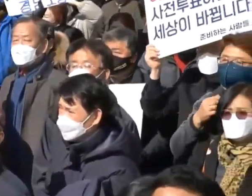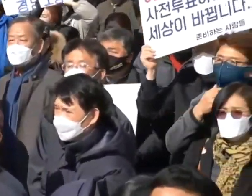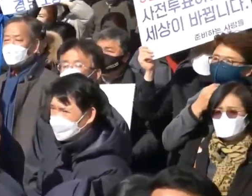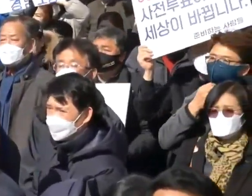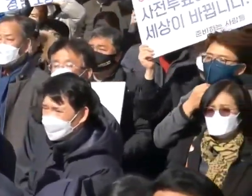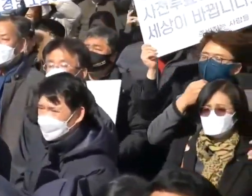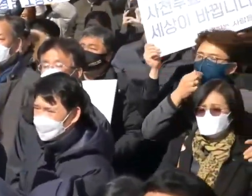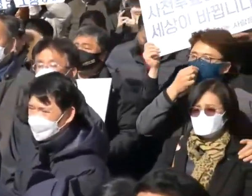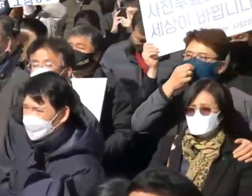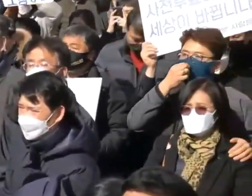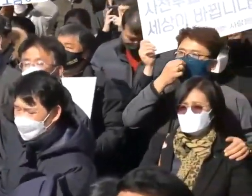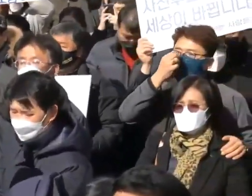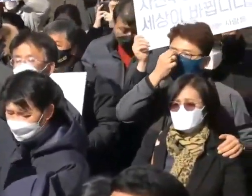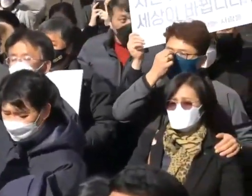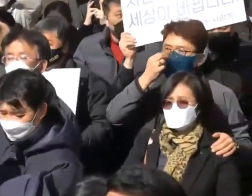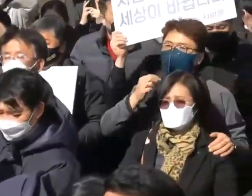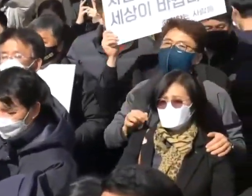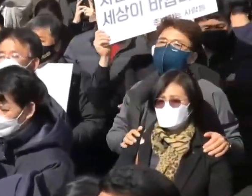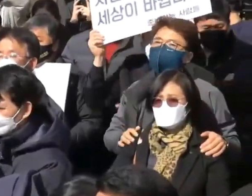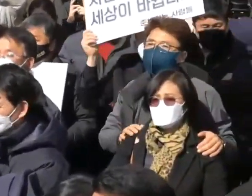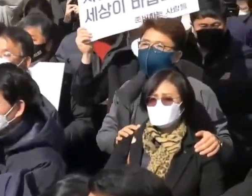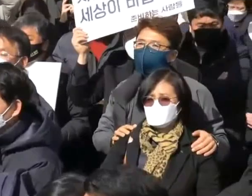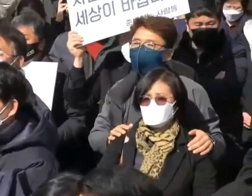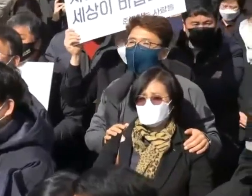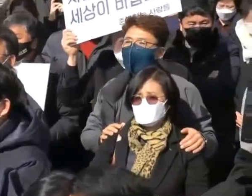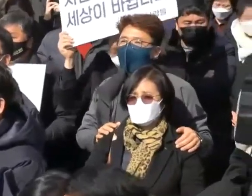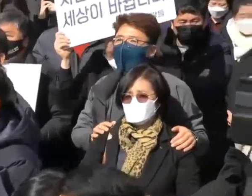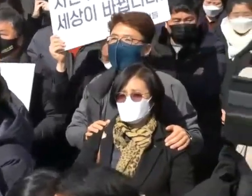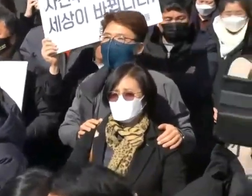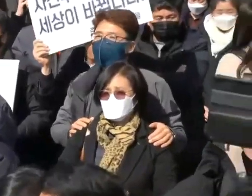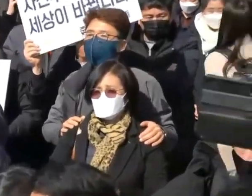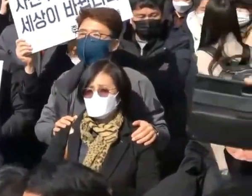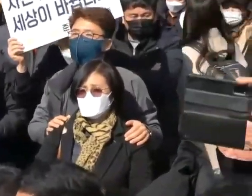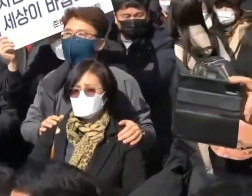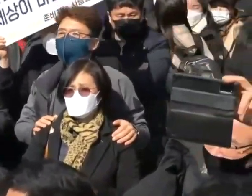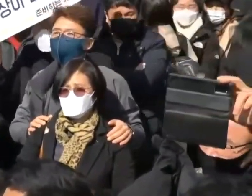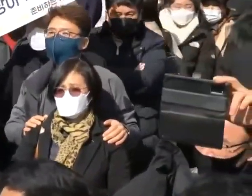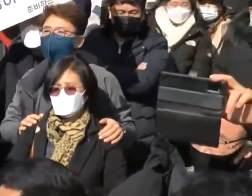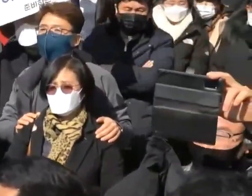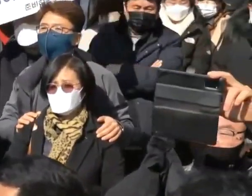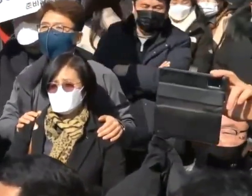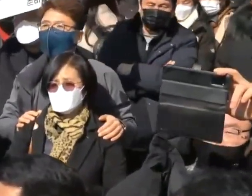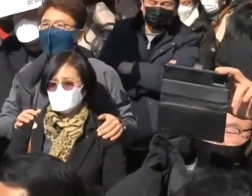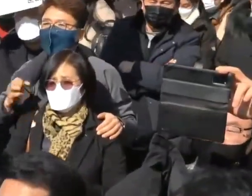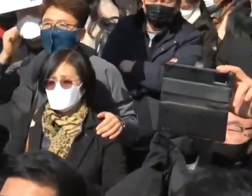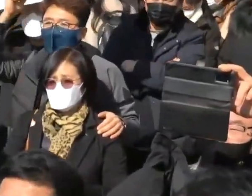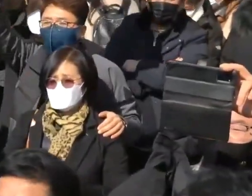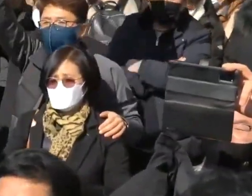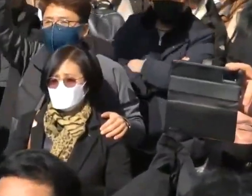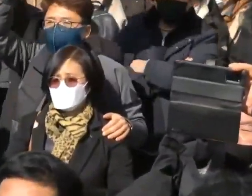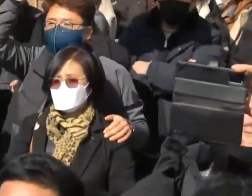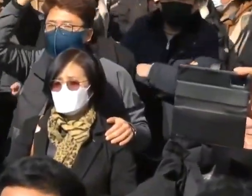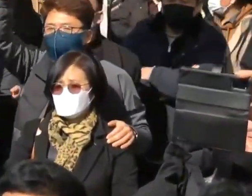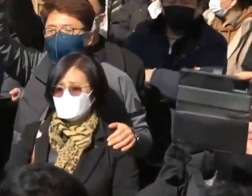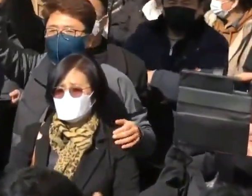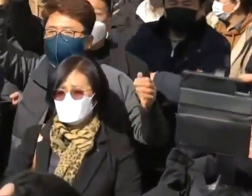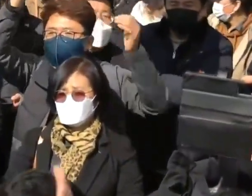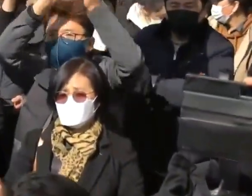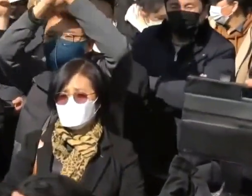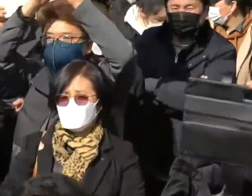사람들에게는 모두가 그에 상응하는 보상을 해주는 게 정의이고 공정 아닙니까?